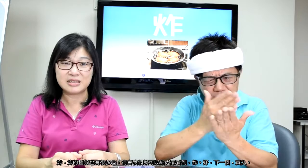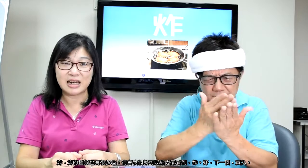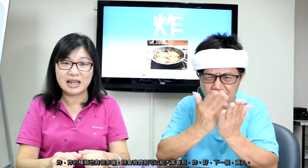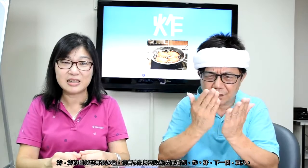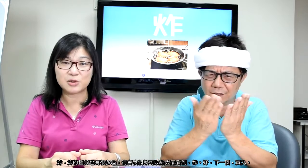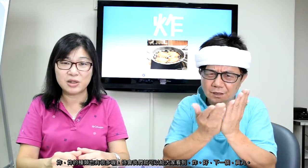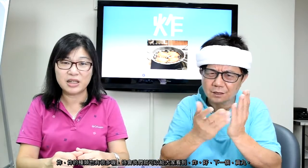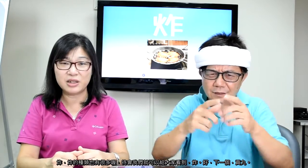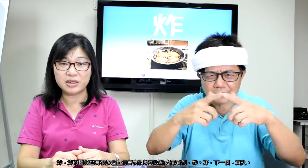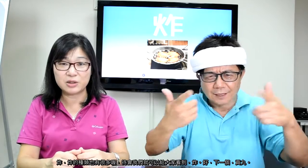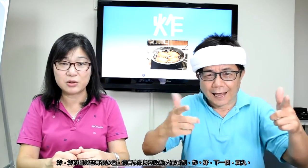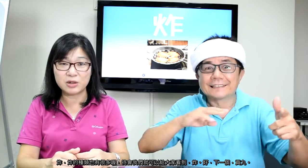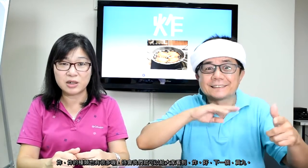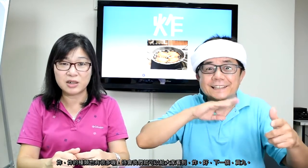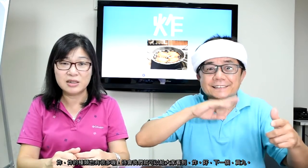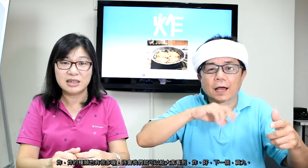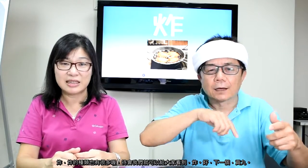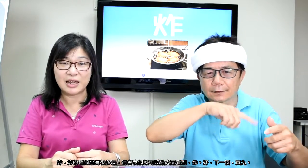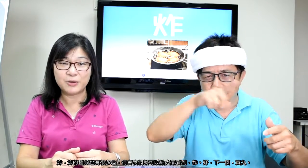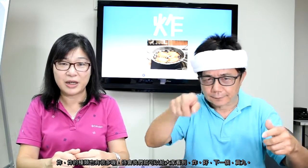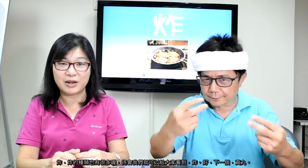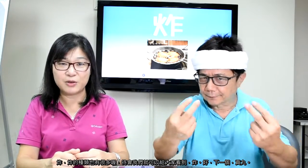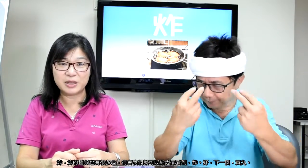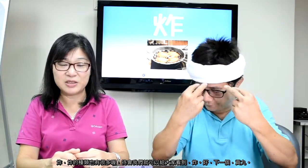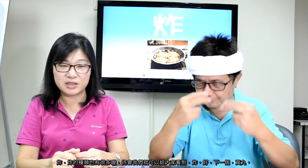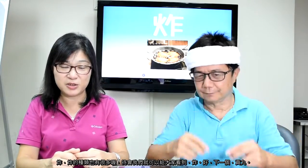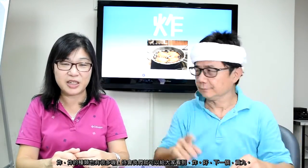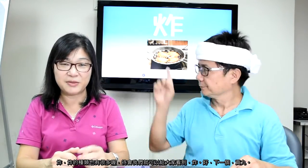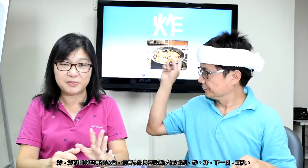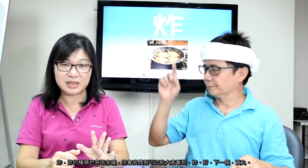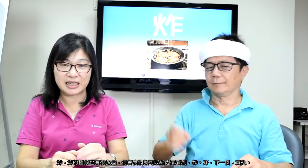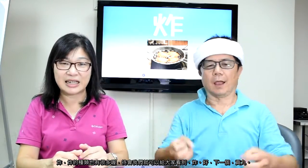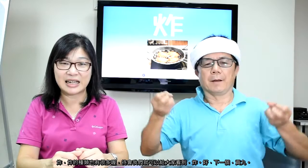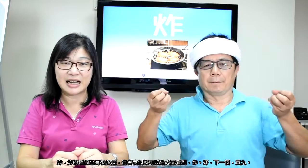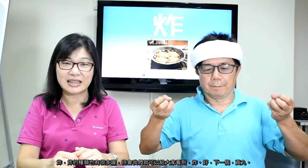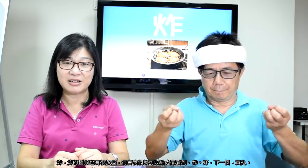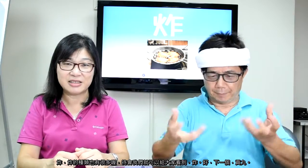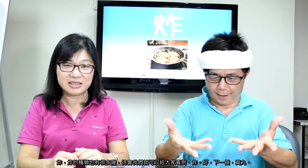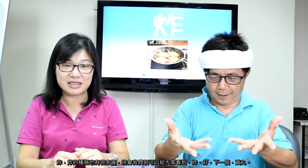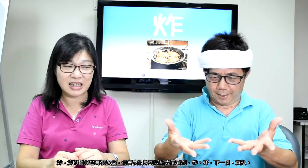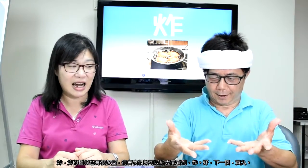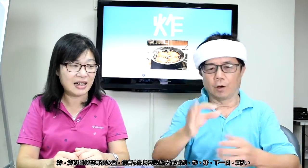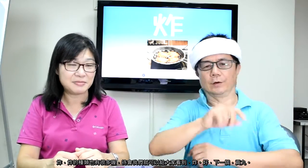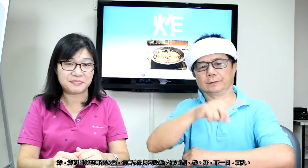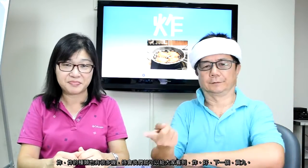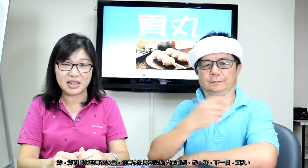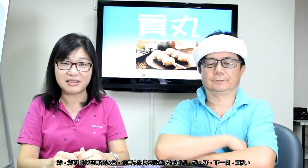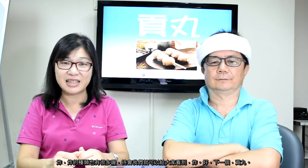炸的种类也有很多哦。待会啊，我们就可以给大家看到炸。好，下